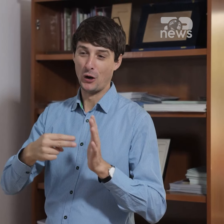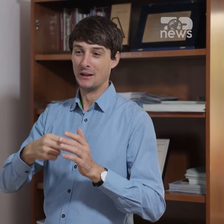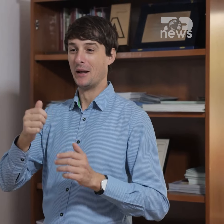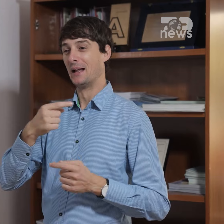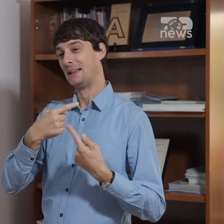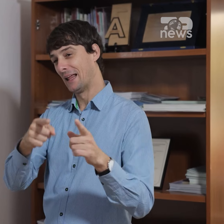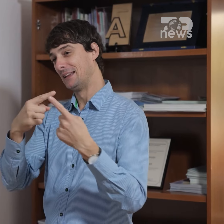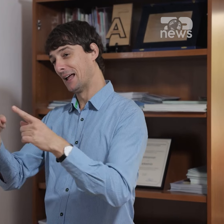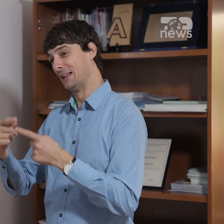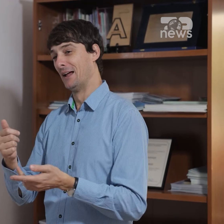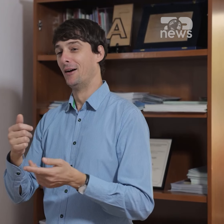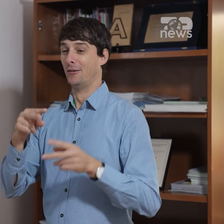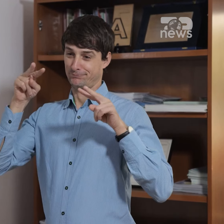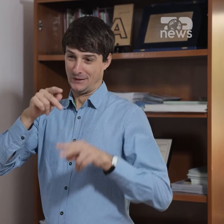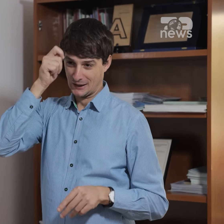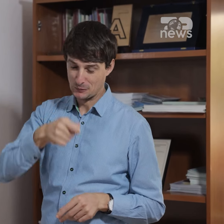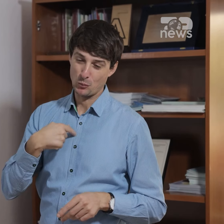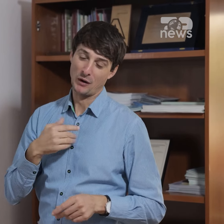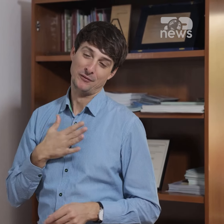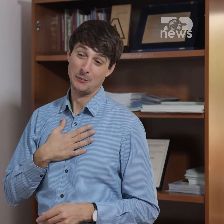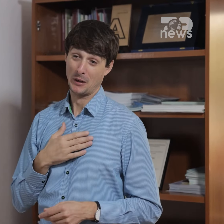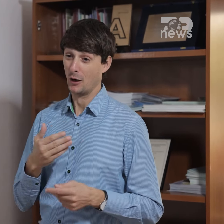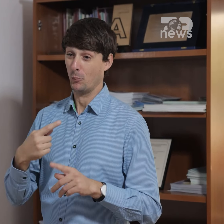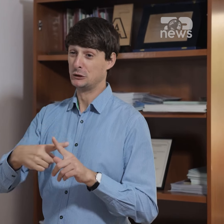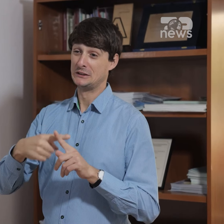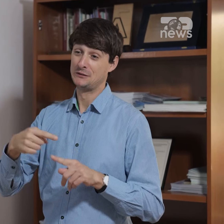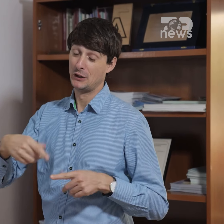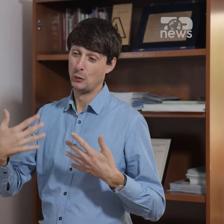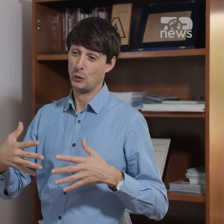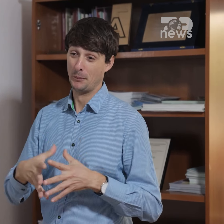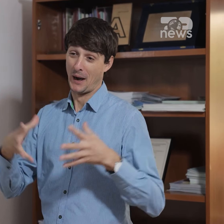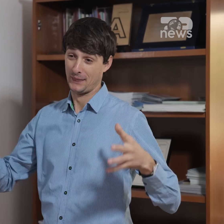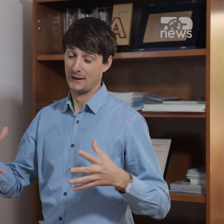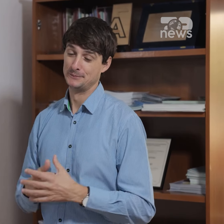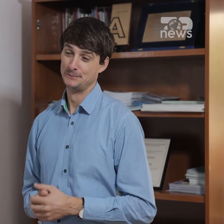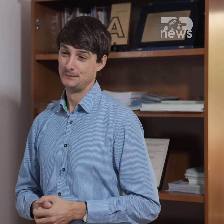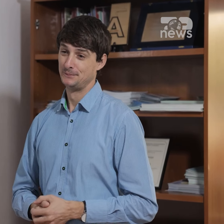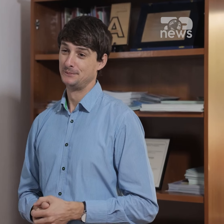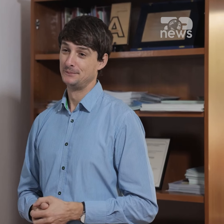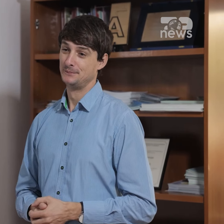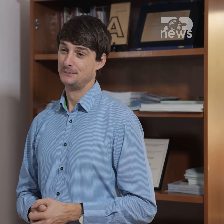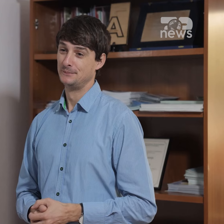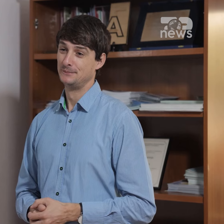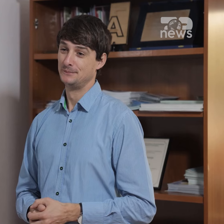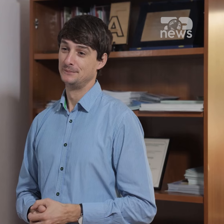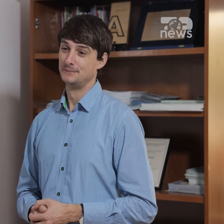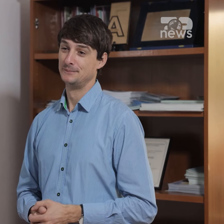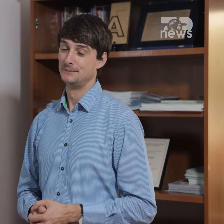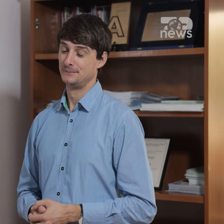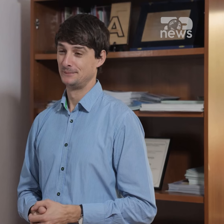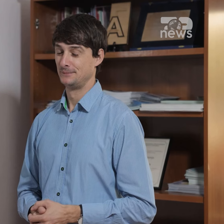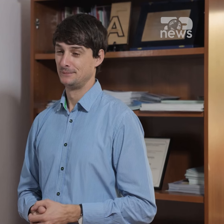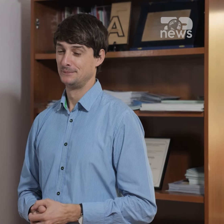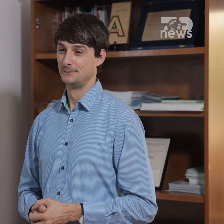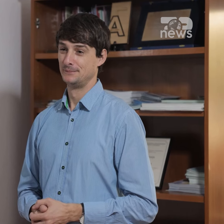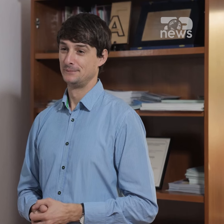më shumë lidera të përfshirë në këtë sfidë, kështu që edhe këtë vit po prapë fituam, kështu që jam shumë krenar dhe vitin tjetër shpresoj të